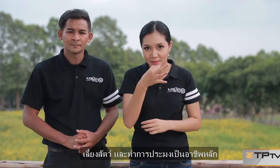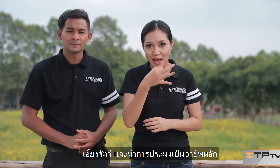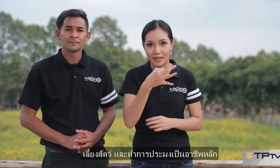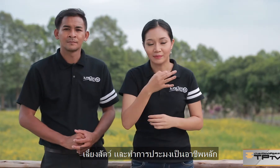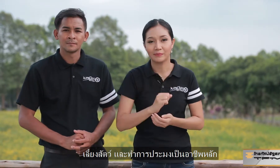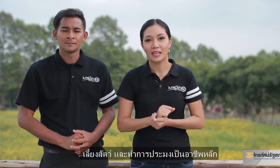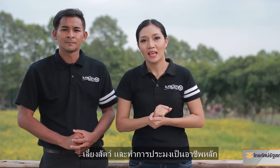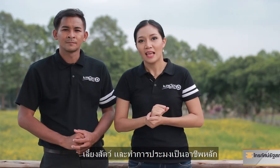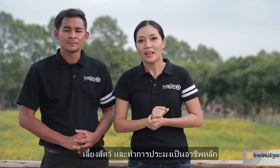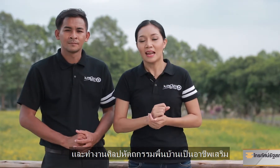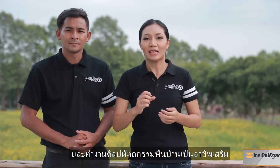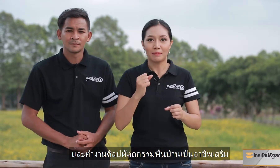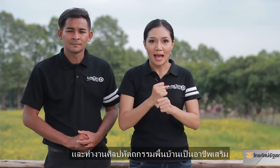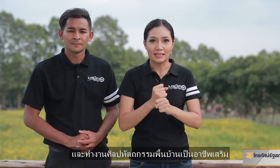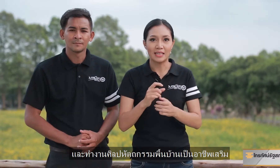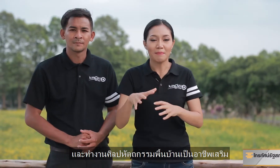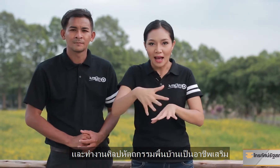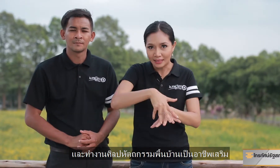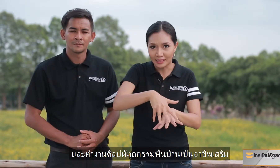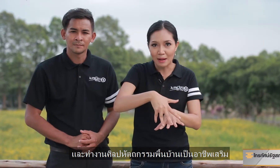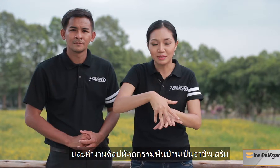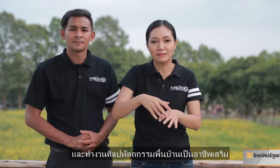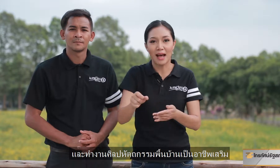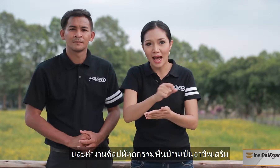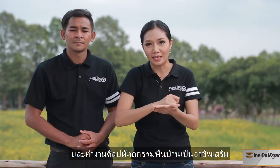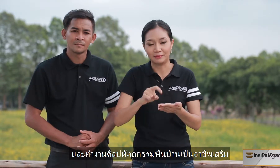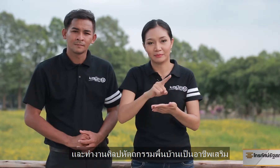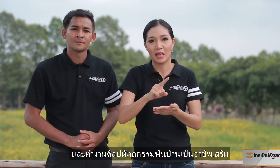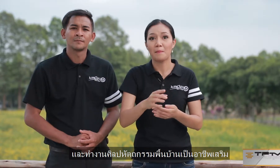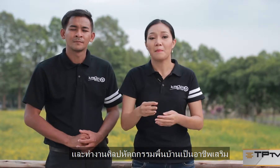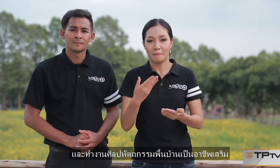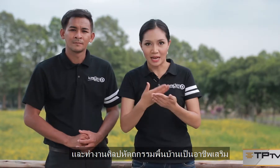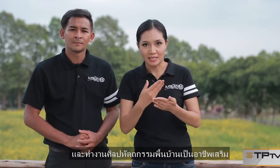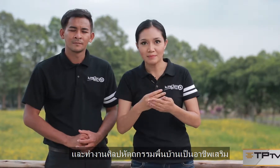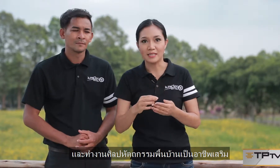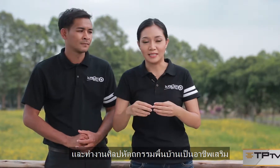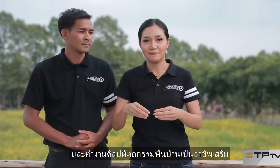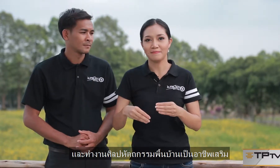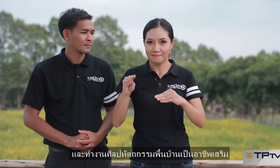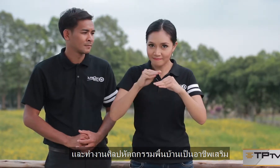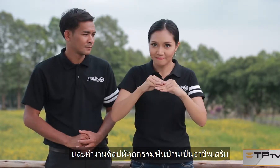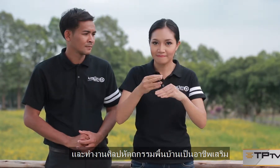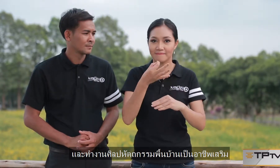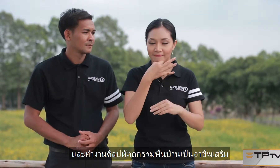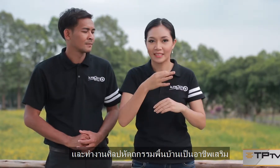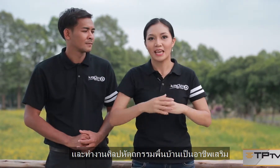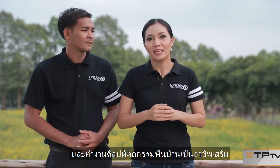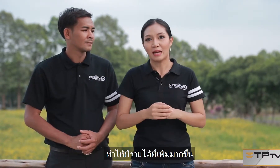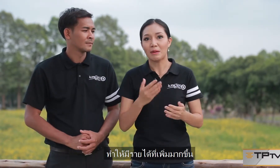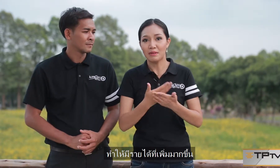พหลักและทำงานศิลปะหัตถกรรมพื้นบ้านเป็นอาชีพเสริมทำให้มีร